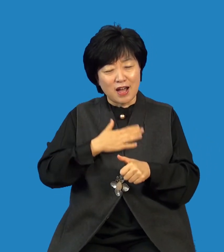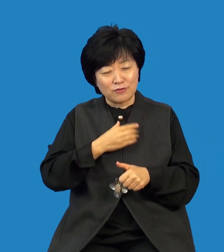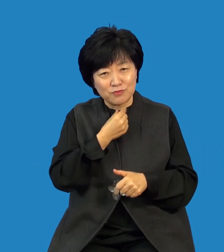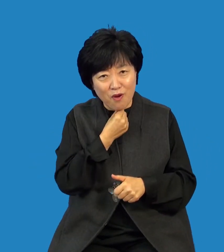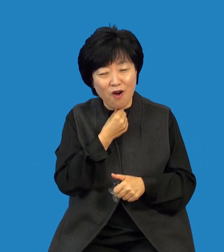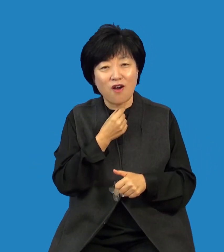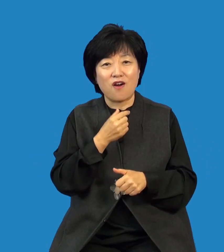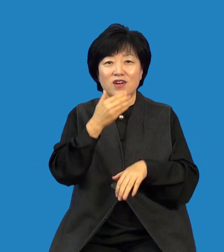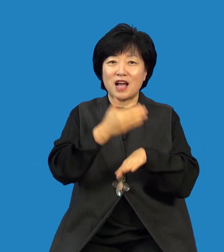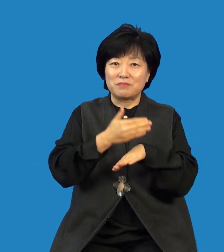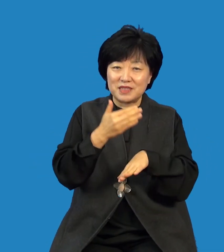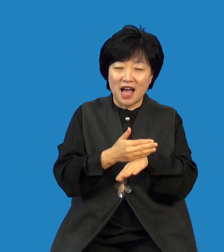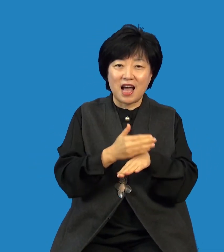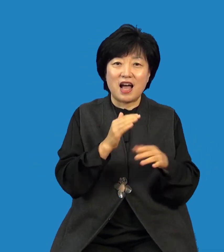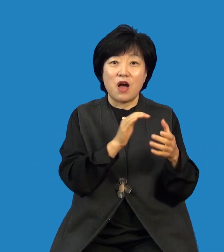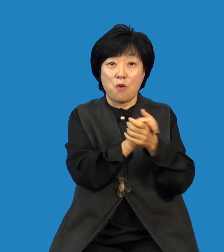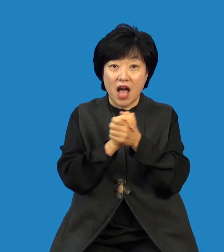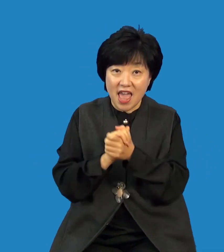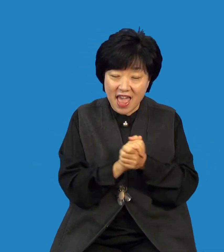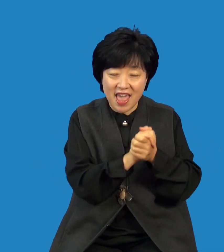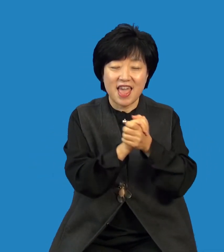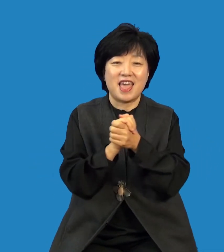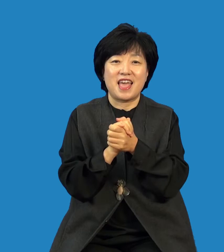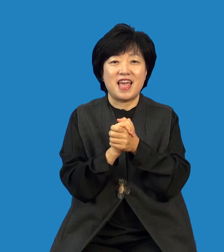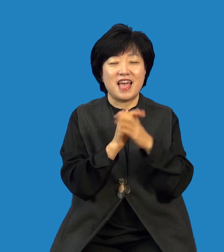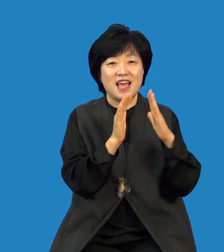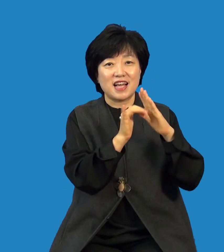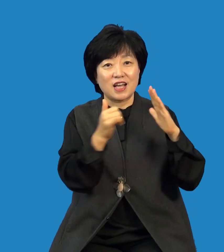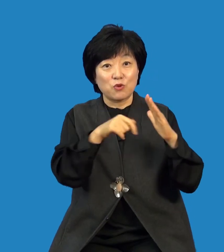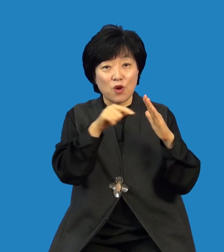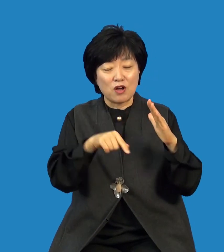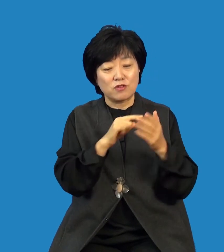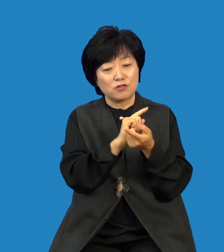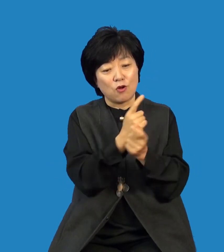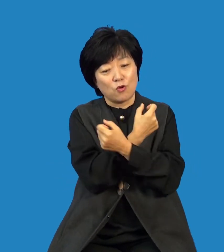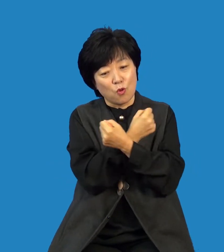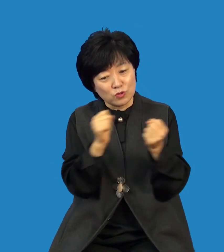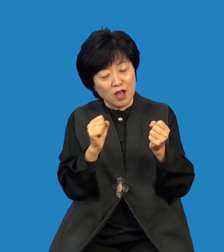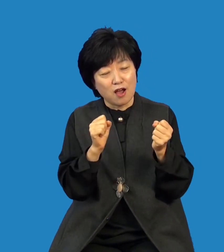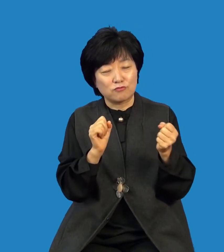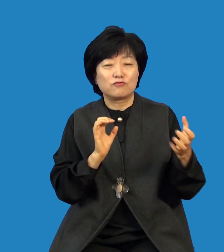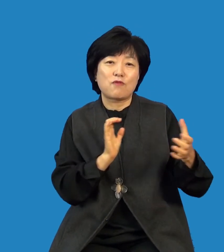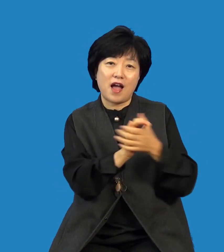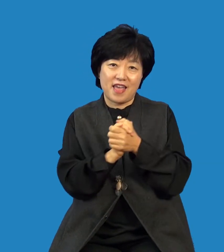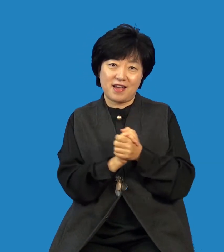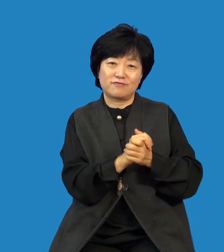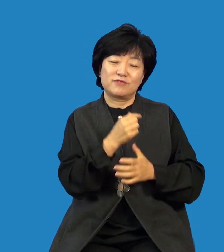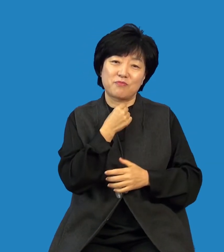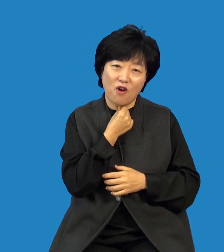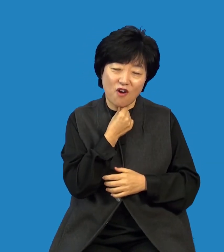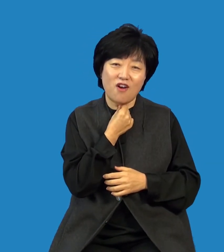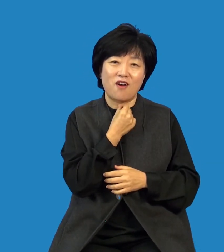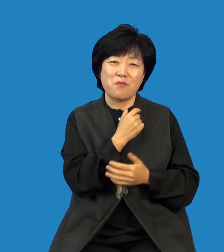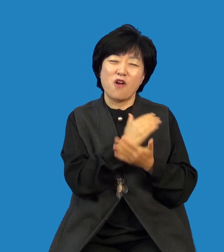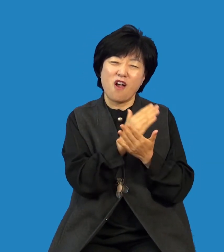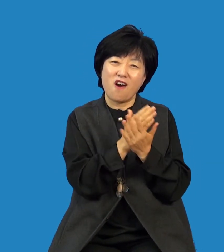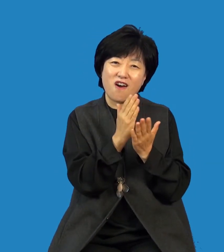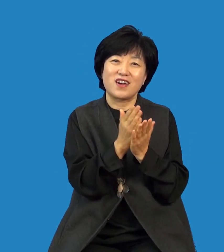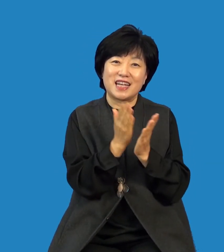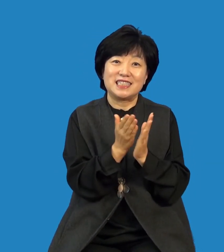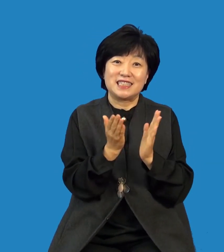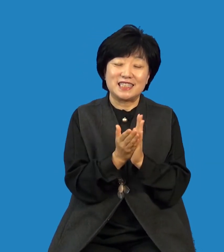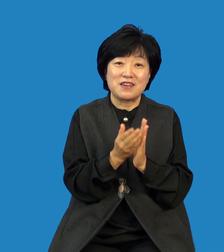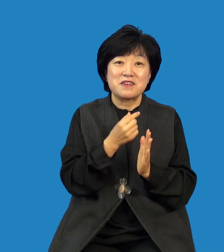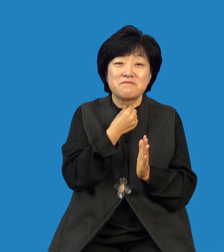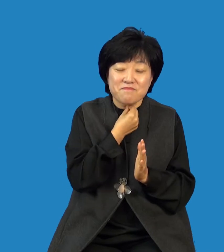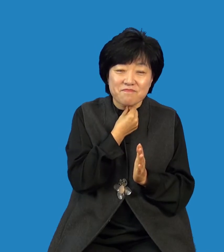아니면 감사 또는 화해가 있었으면 좋겠다. 가족 가운데 어떤 용서하고 다시 화해하는 일이 있었으면 좋겠다. 뭐 하여간 이런 또